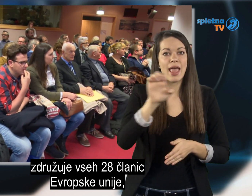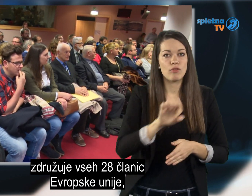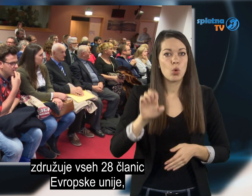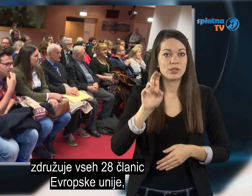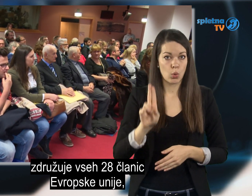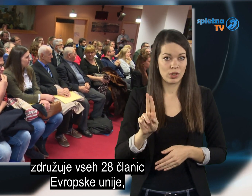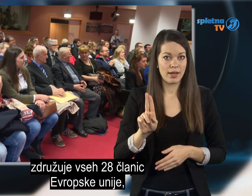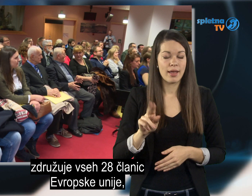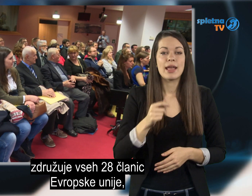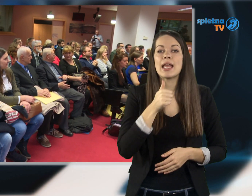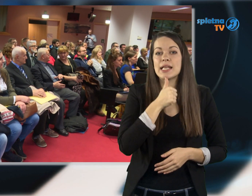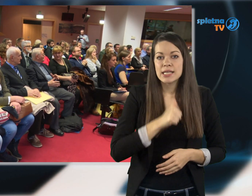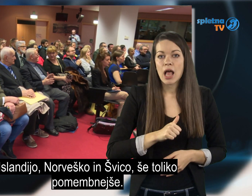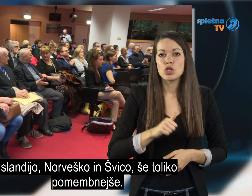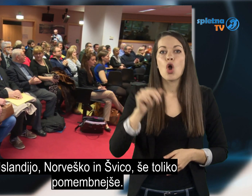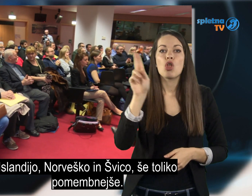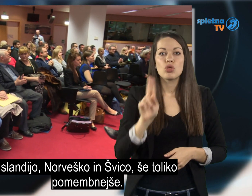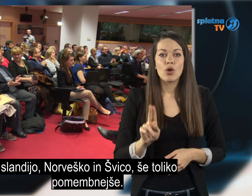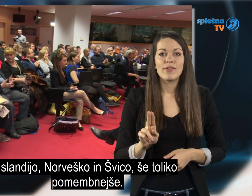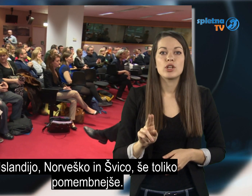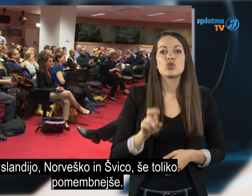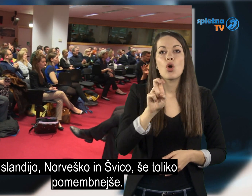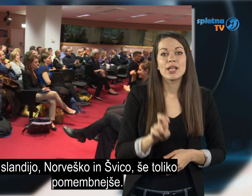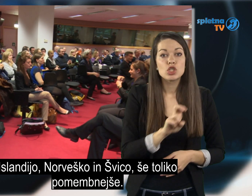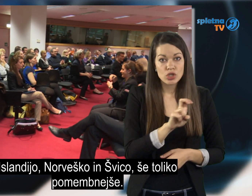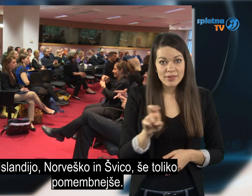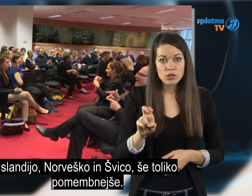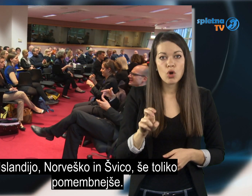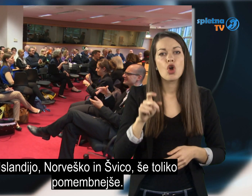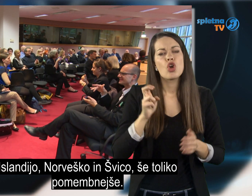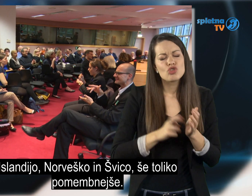Islandijo, Norveško in Švico, še toliko pomembnejše.